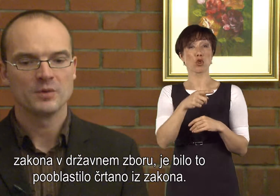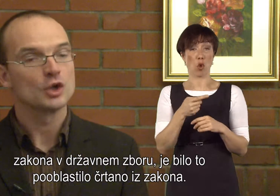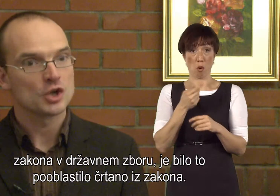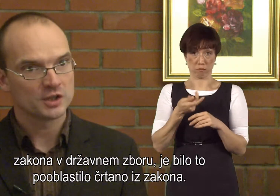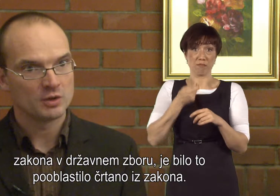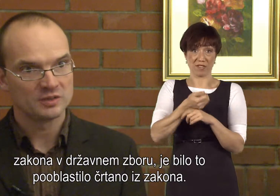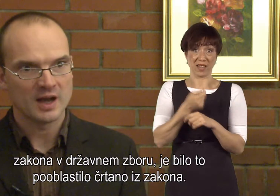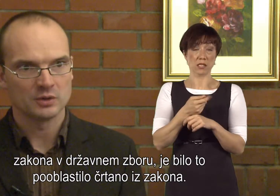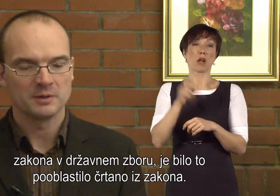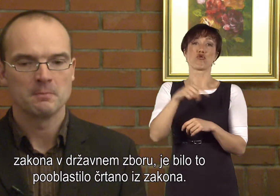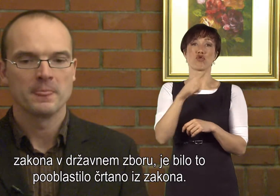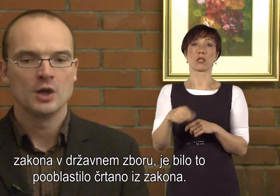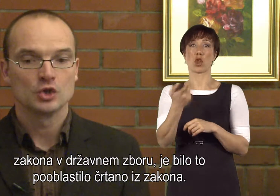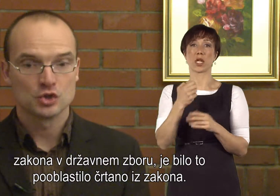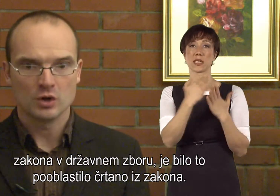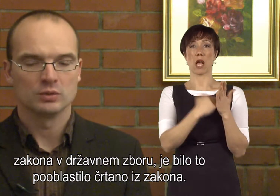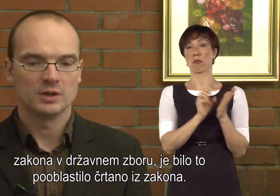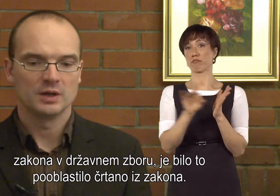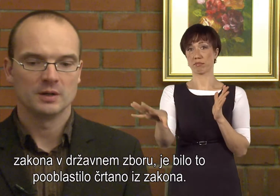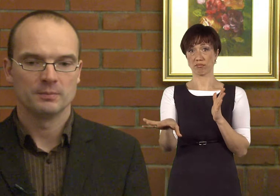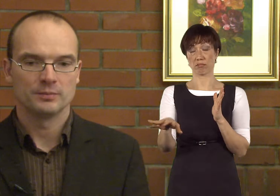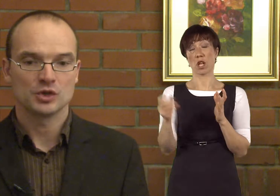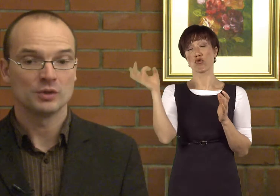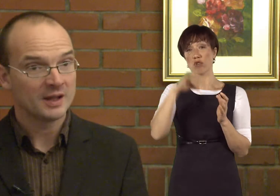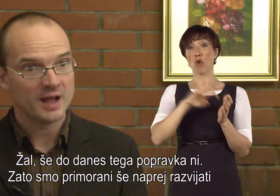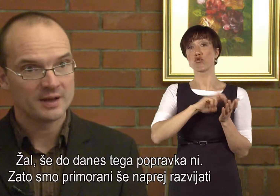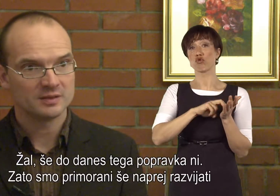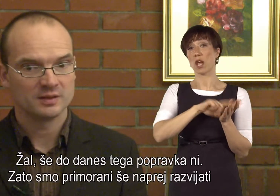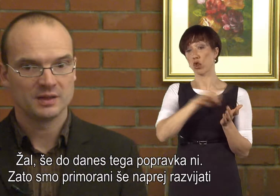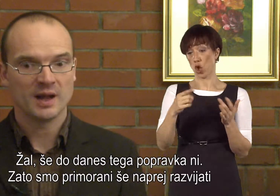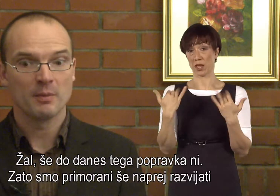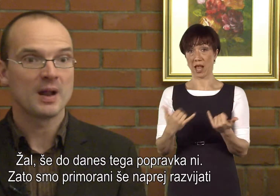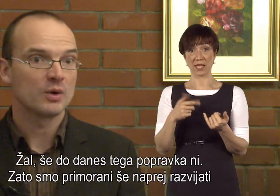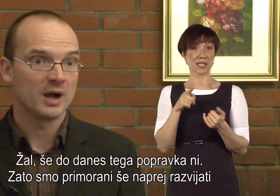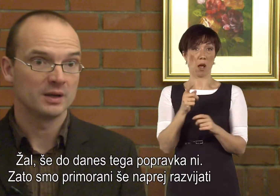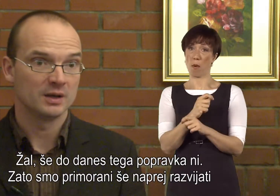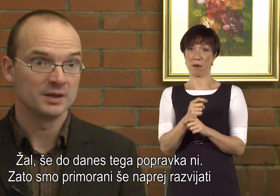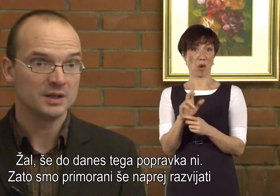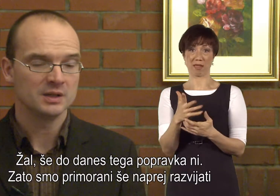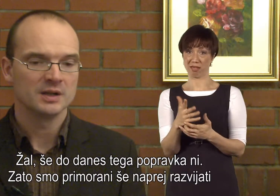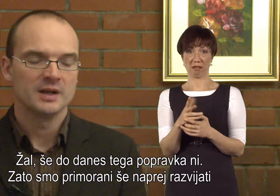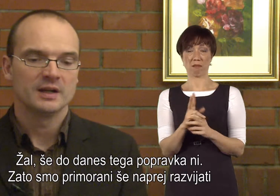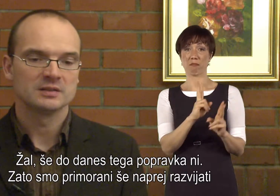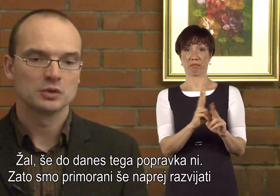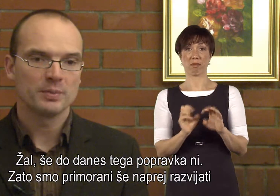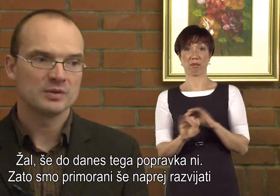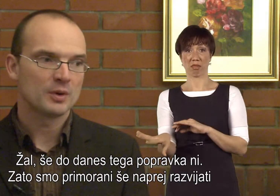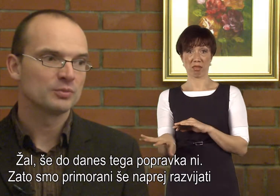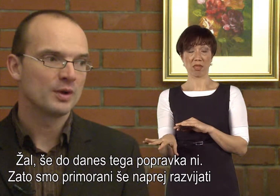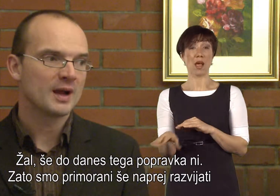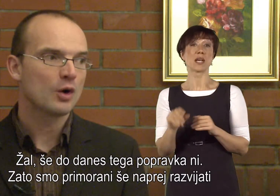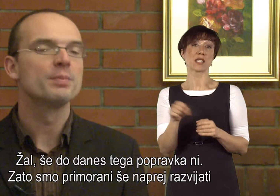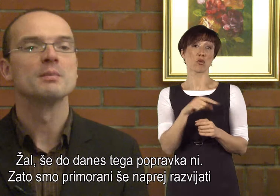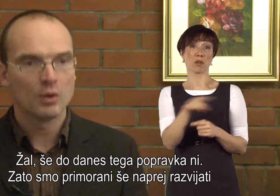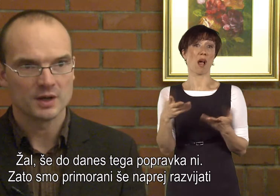financiranje črtano iz zakona. Žal, še do danes tega popravka ni, zato pravzaprav